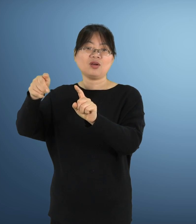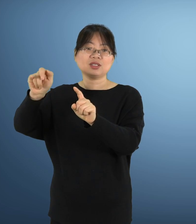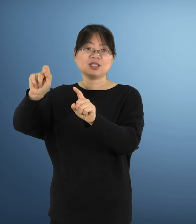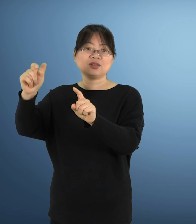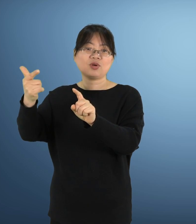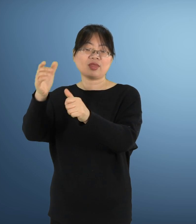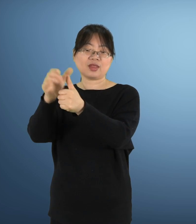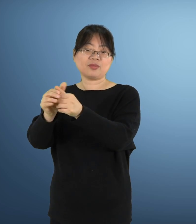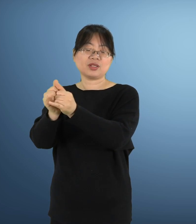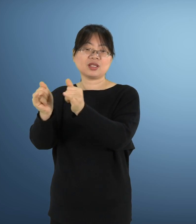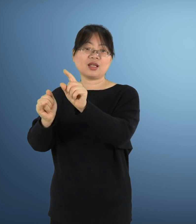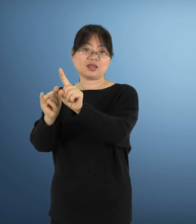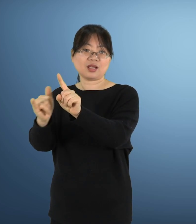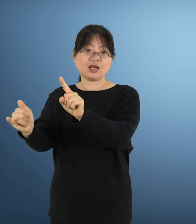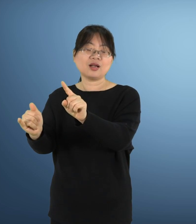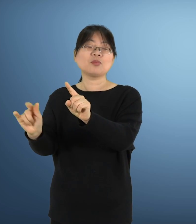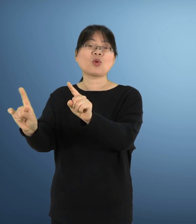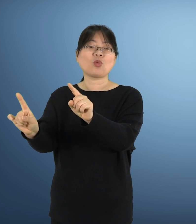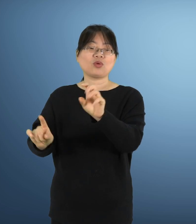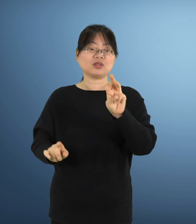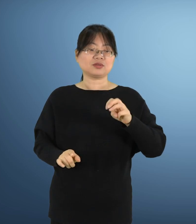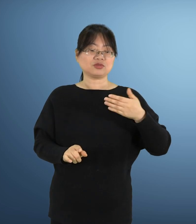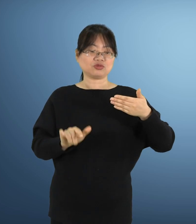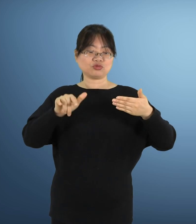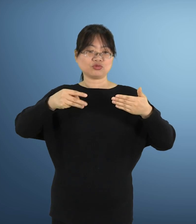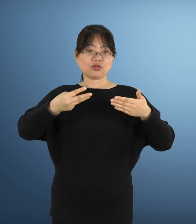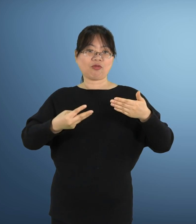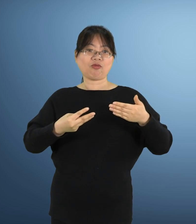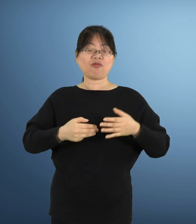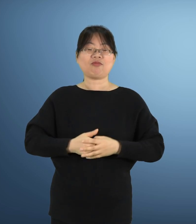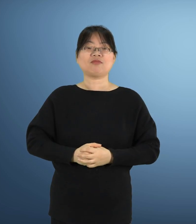다 같이 시작.